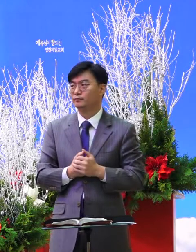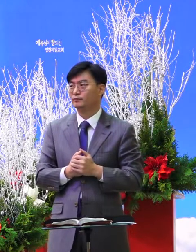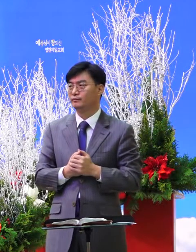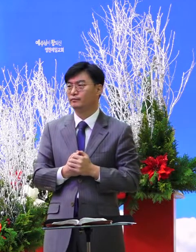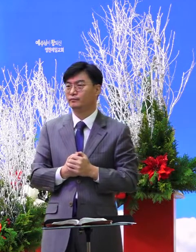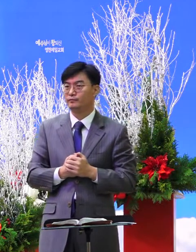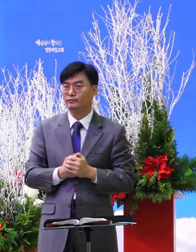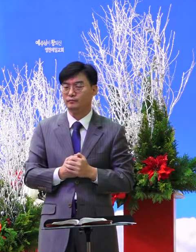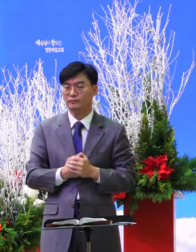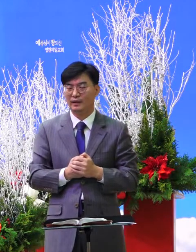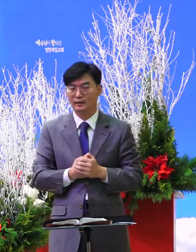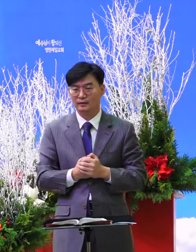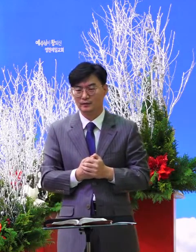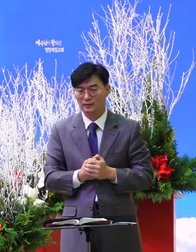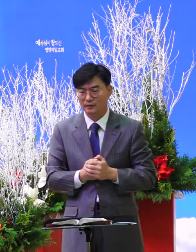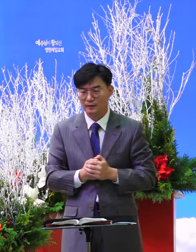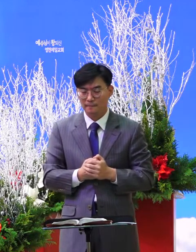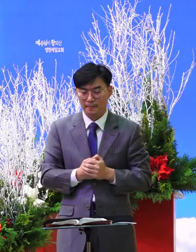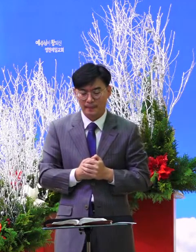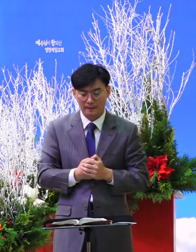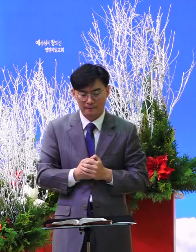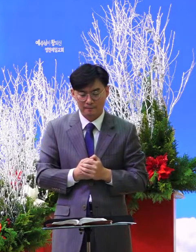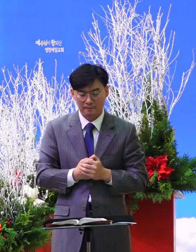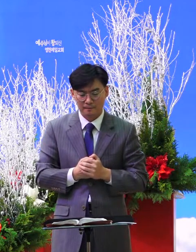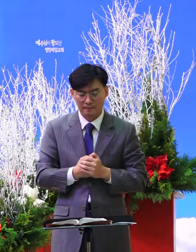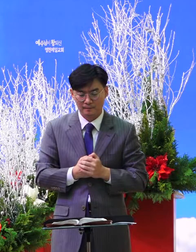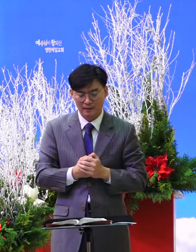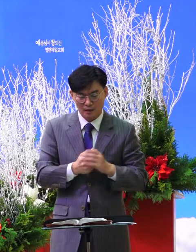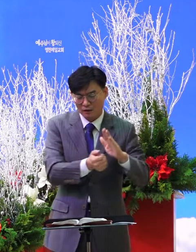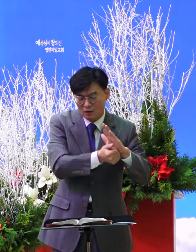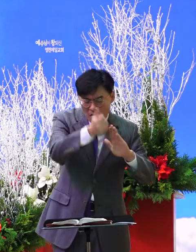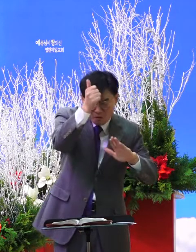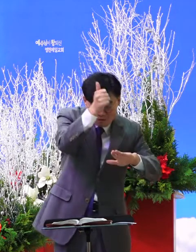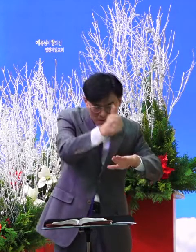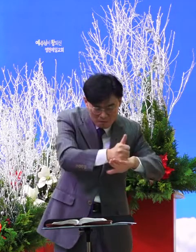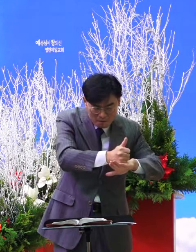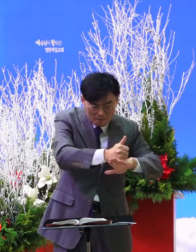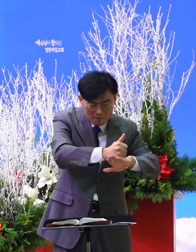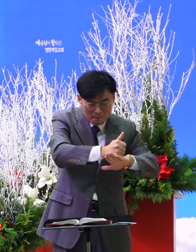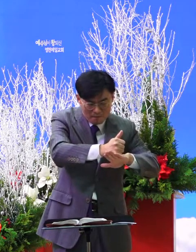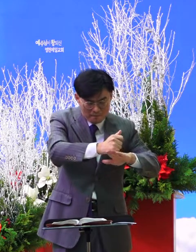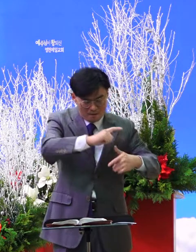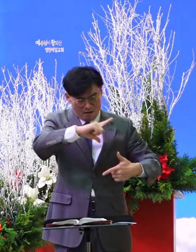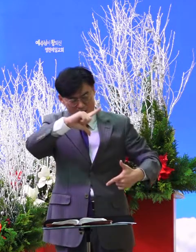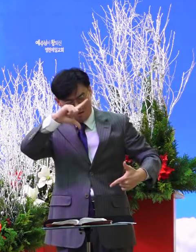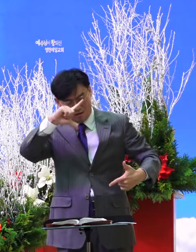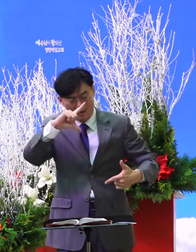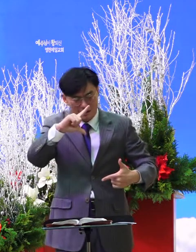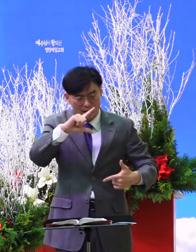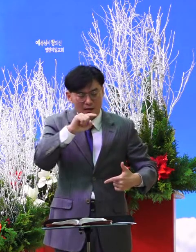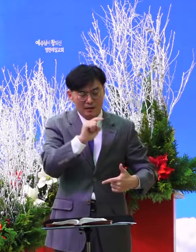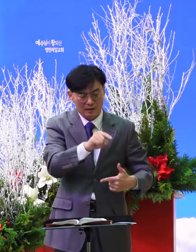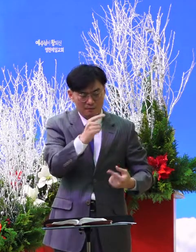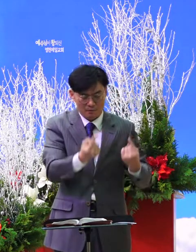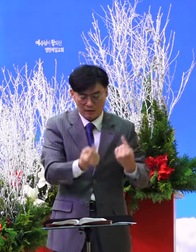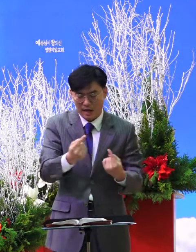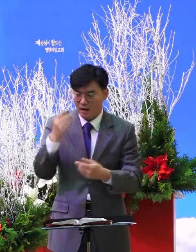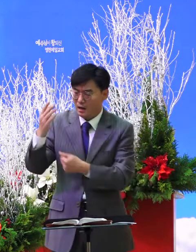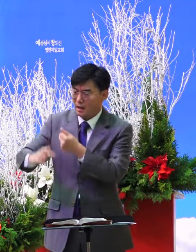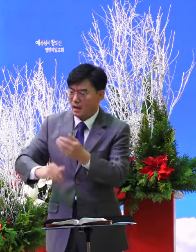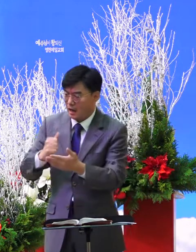나의 꿈을 성취하고 세상에서 말하는 성공하는 삶을 사는 것도 매우 중요하지만 하나님을 영화롭게